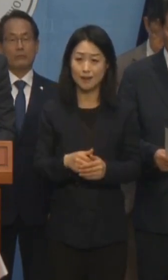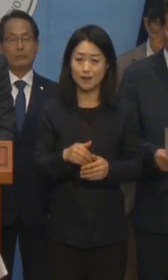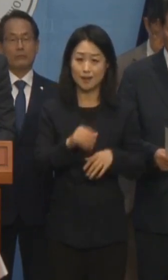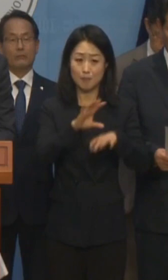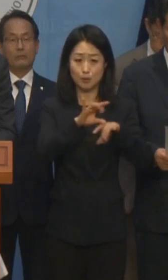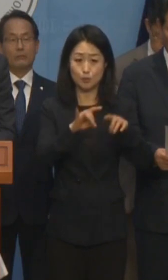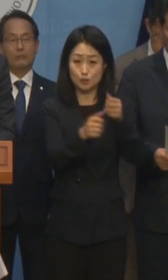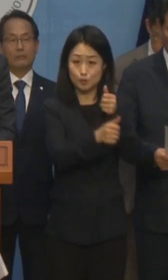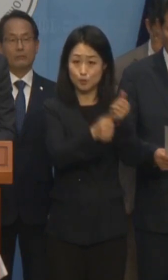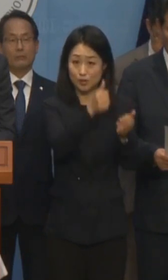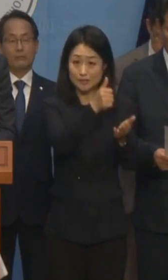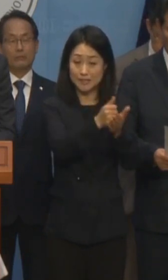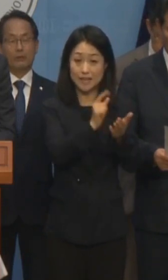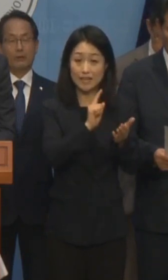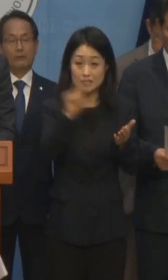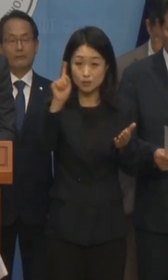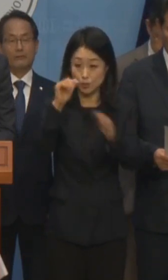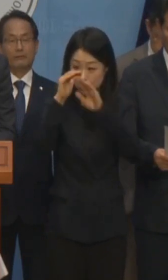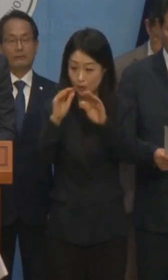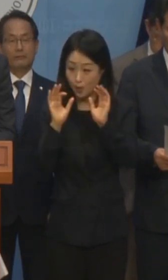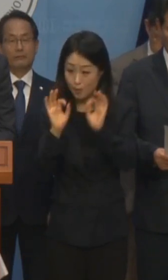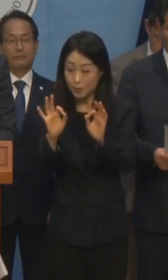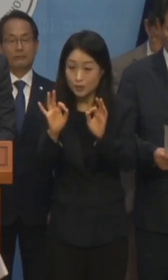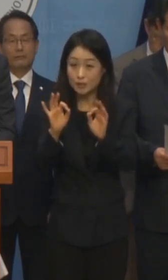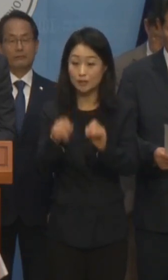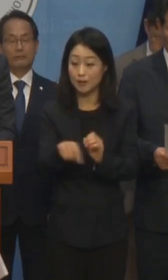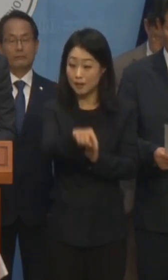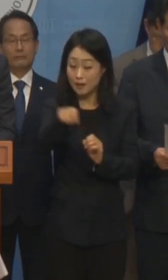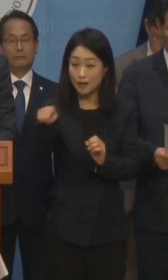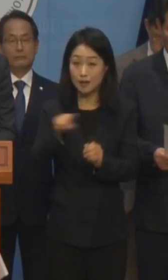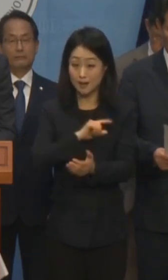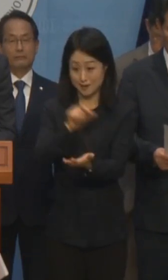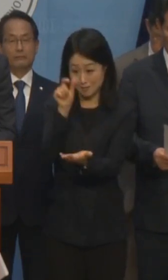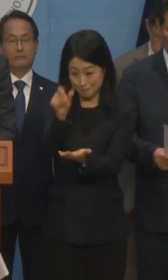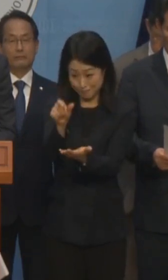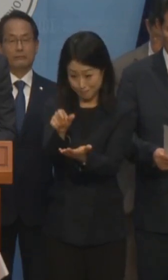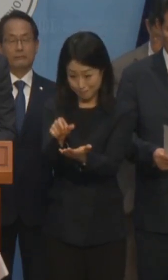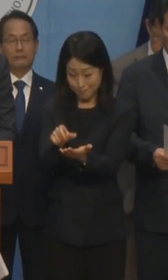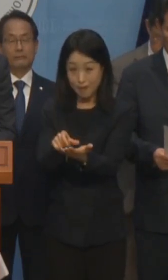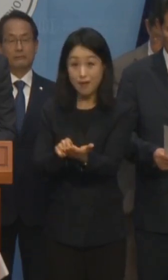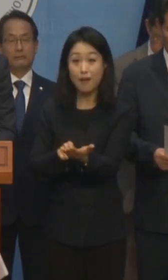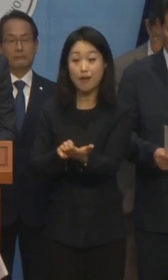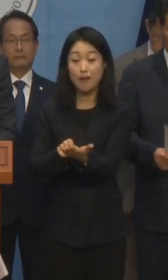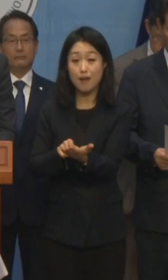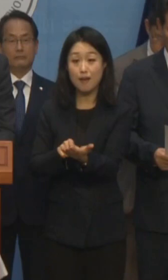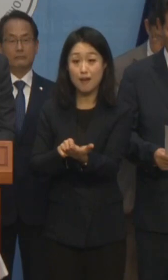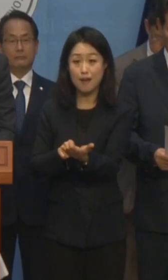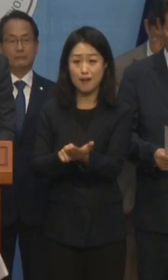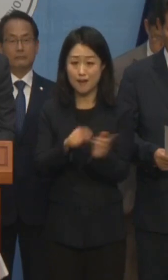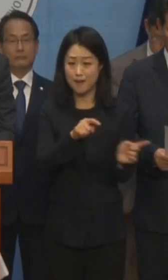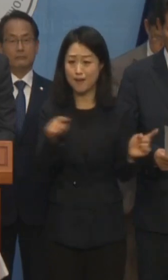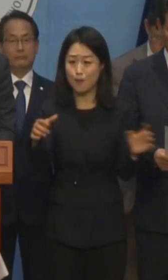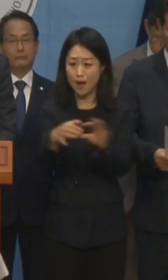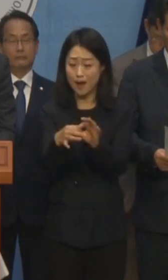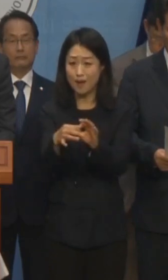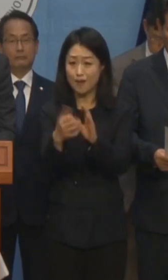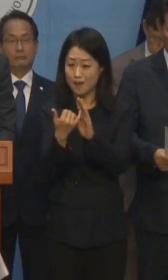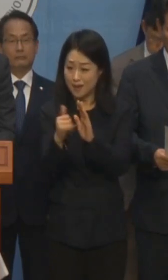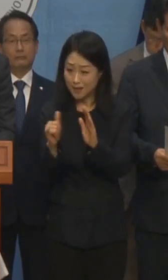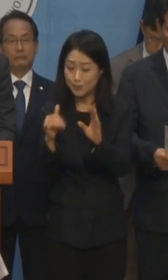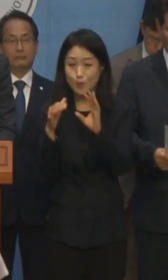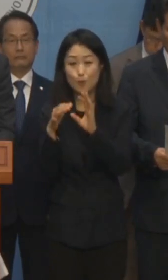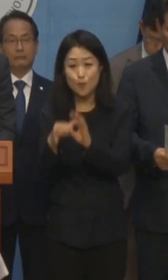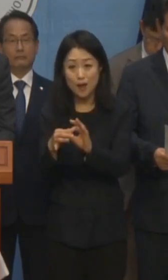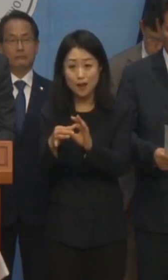신고에 대해 민원인들의 정보가 구체적으로 기재되어 있다는 점에 비춰 범죄 혐의가 있거나 수사의